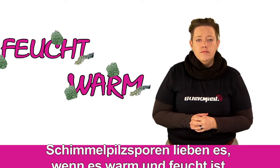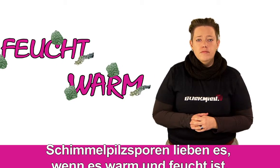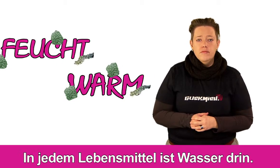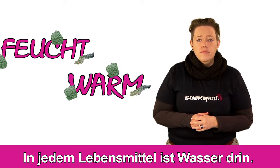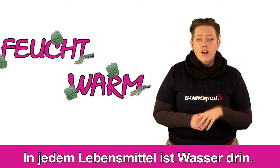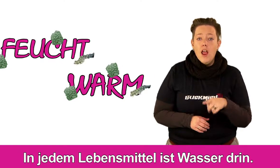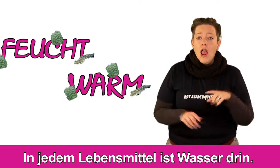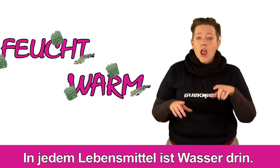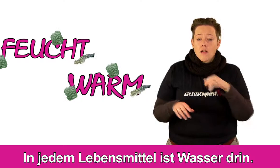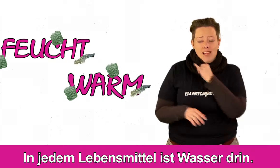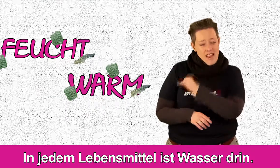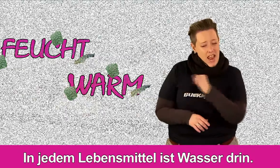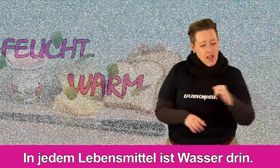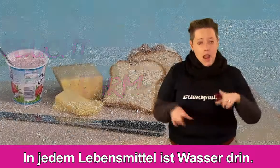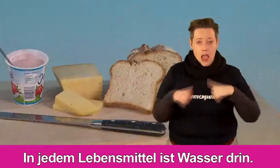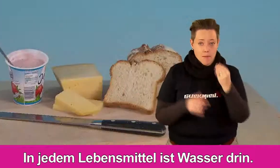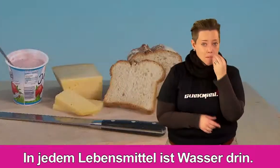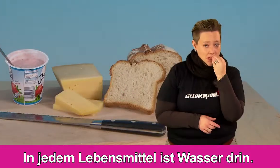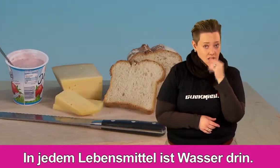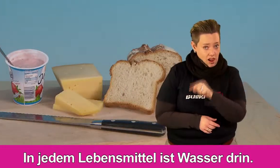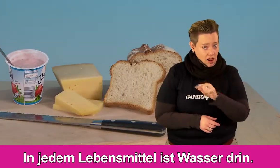In jedem Lebensmittel ist Wasser drin.